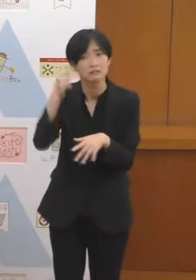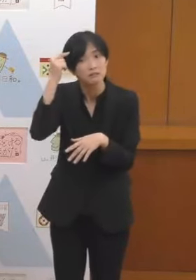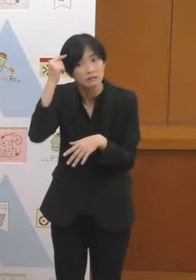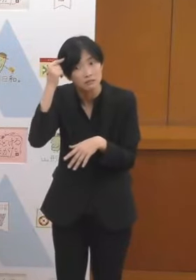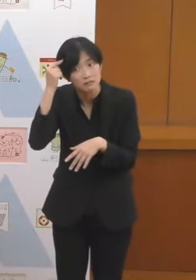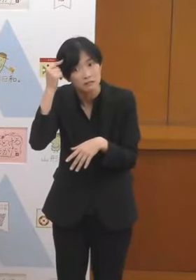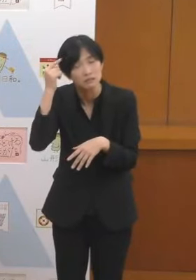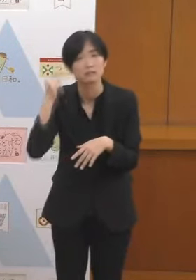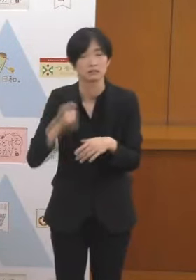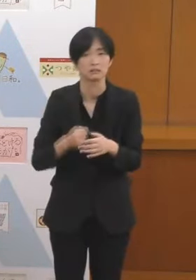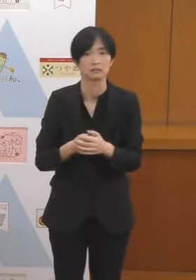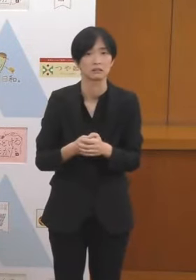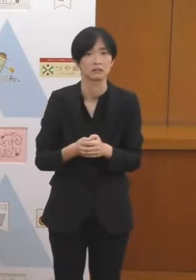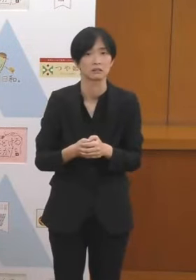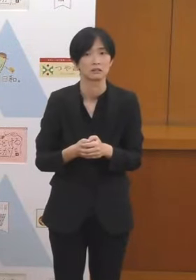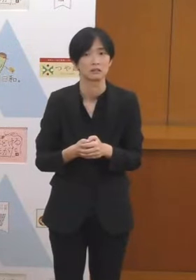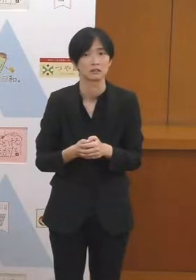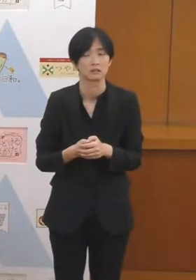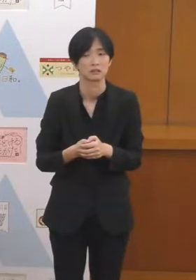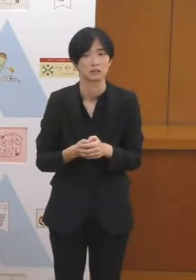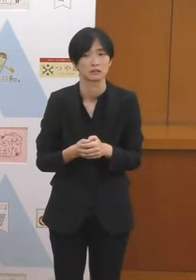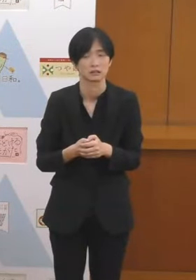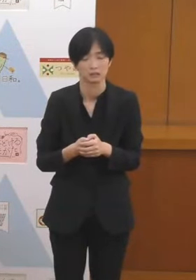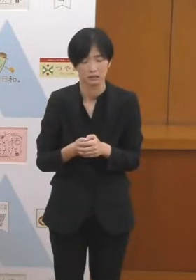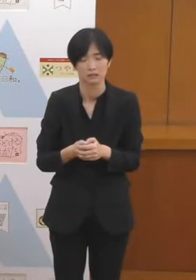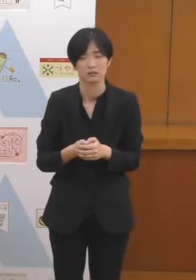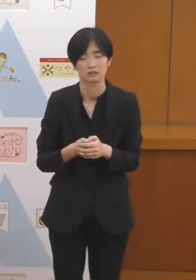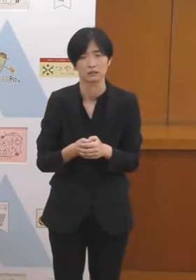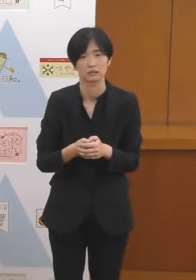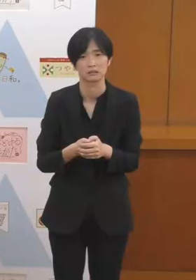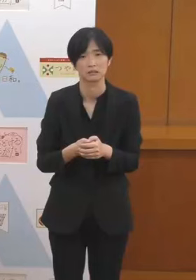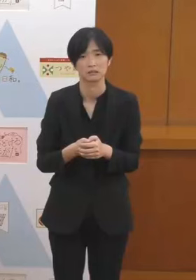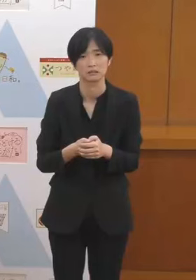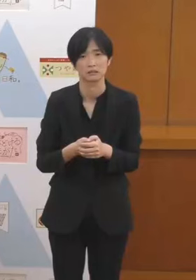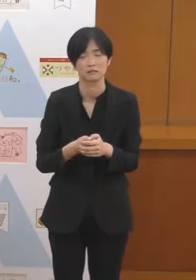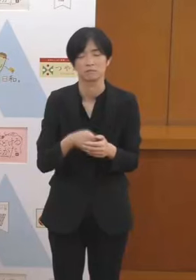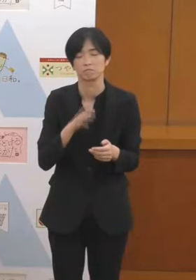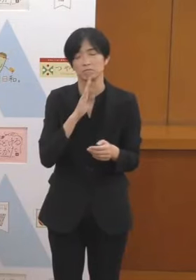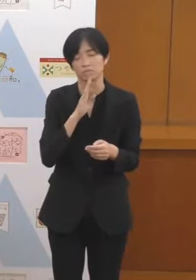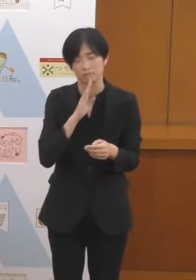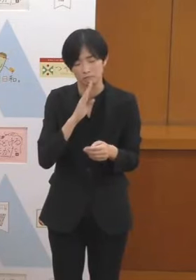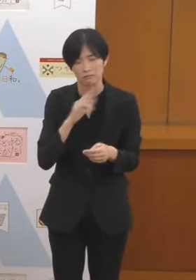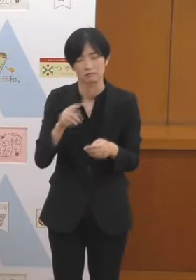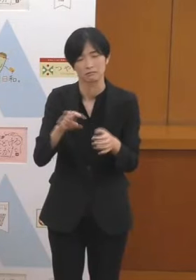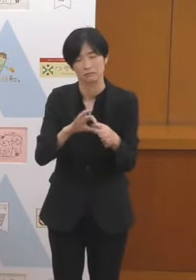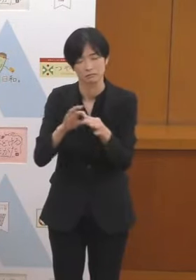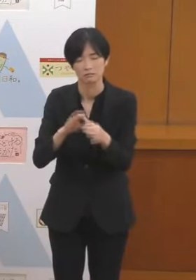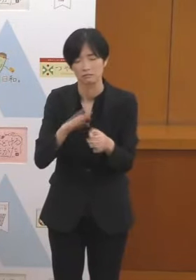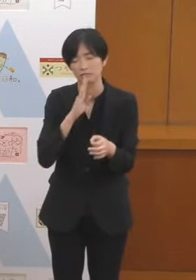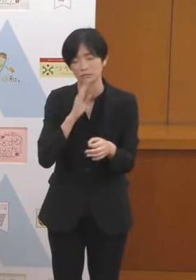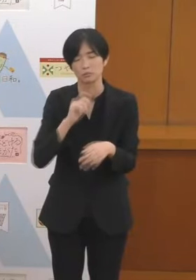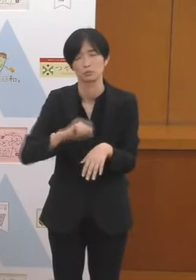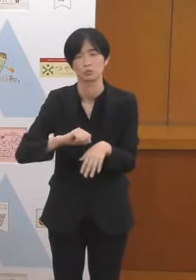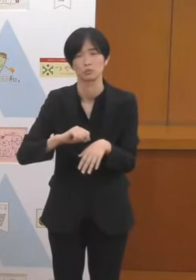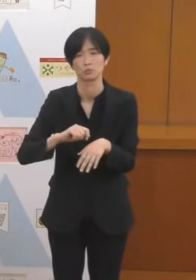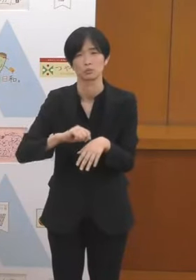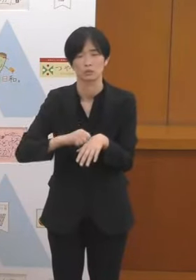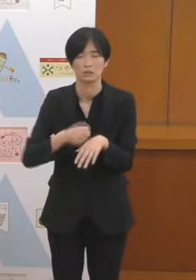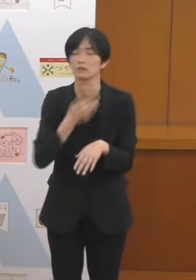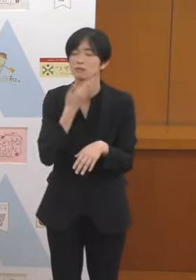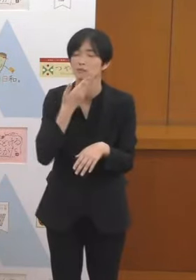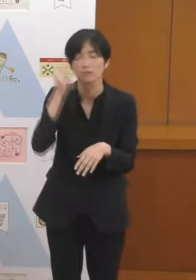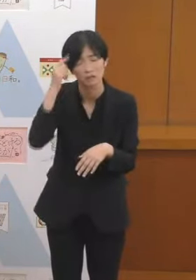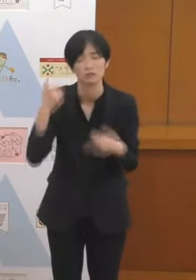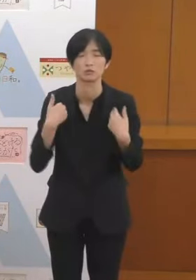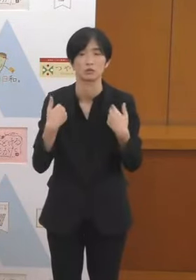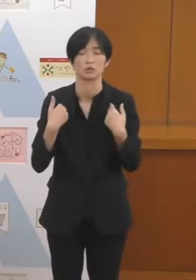ああそことの兼ね合いえというものがやはり大変大事でありますえプラスして